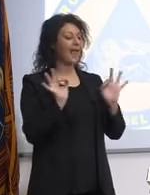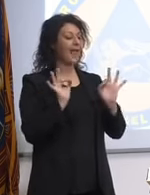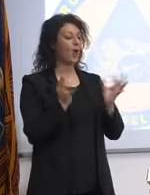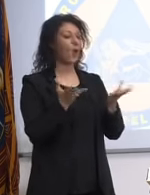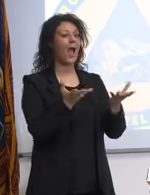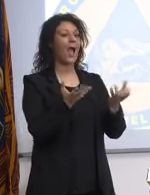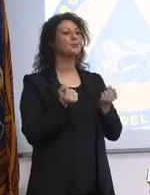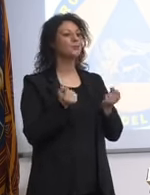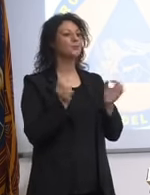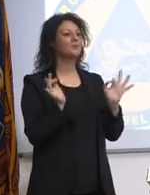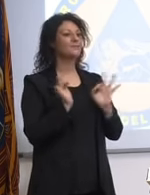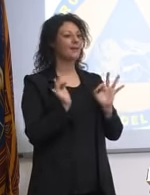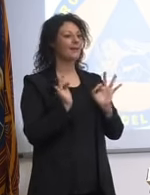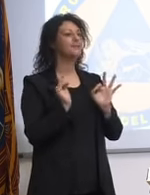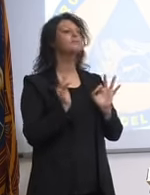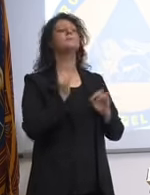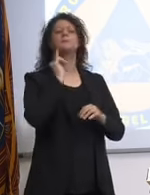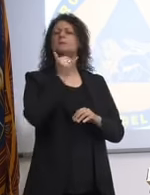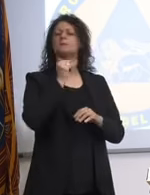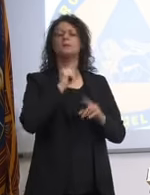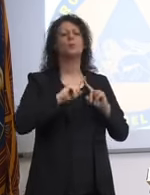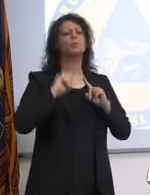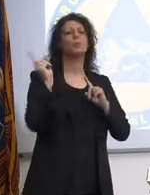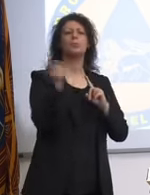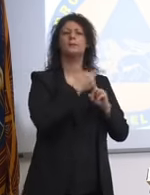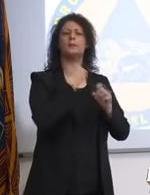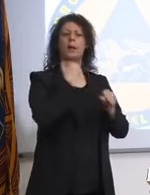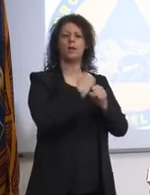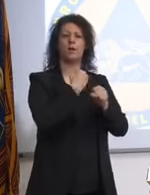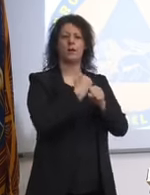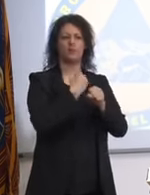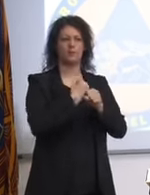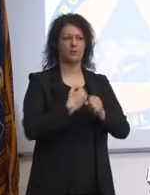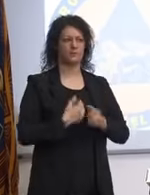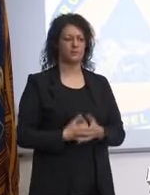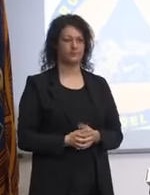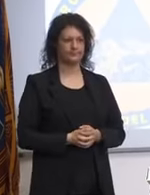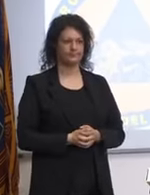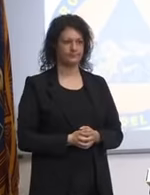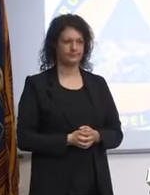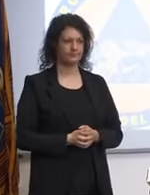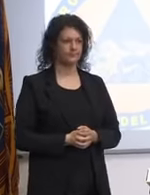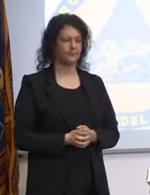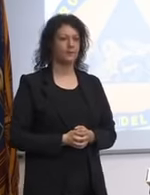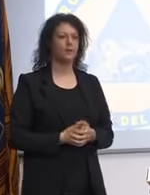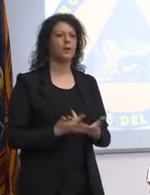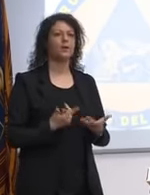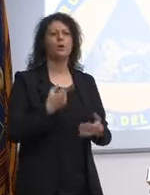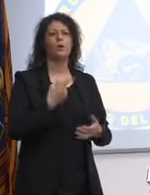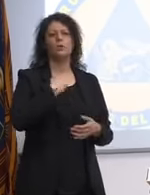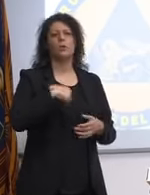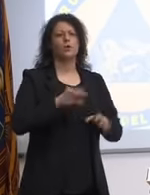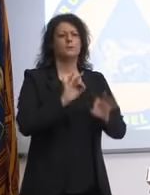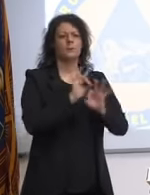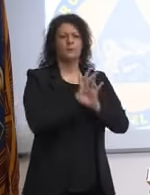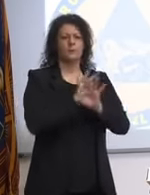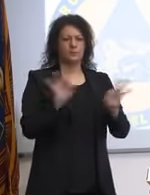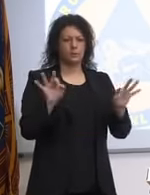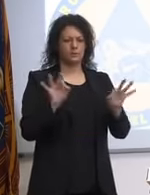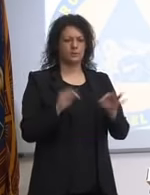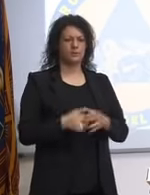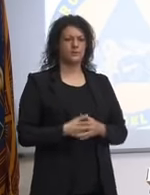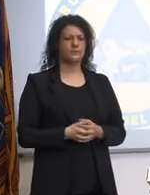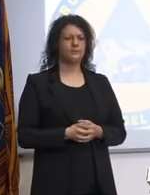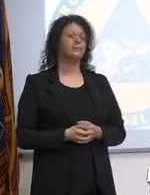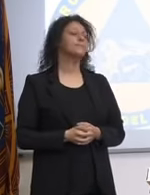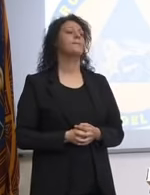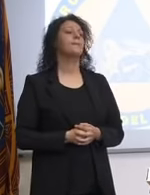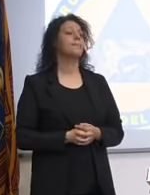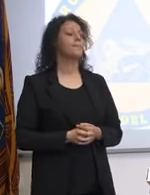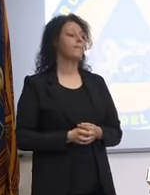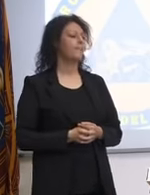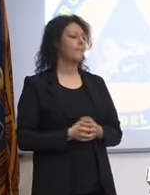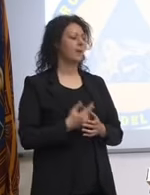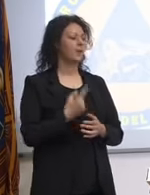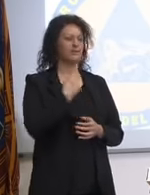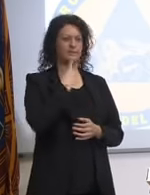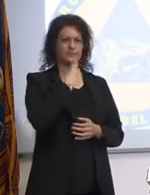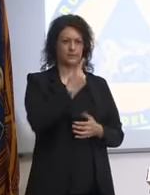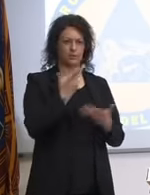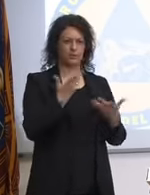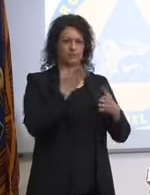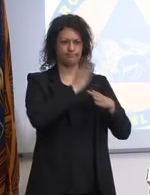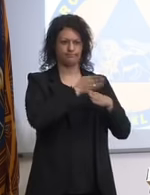Tutti coloro che hanno lavorato. Ma guardate, noi siamo pronti, allora vi dico anche una suddivisione.